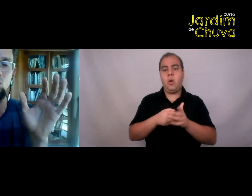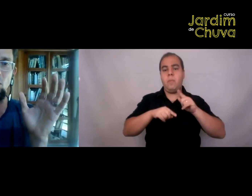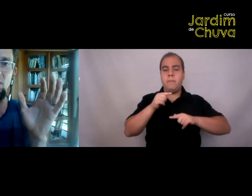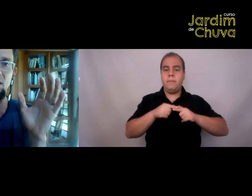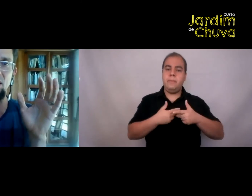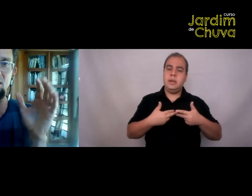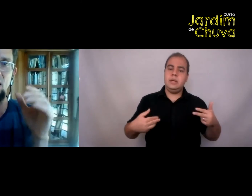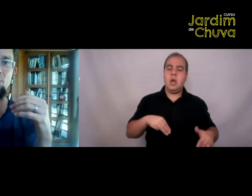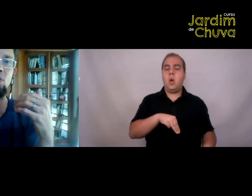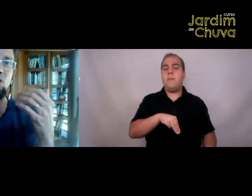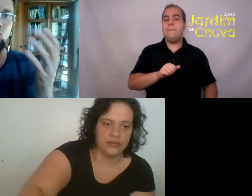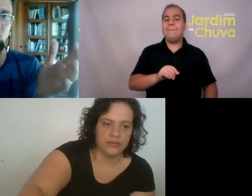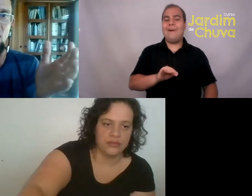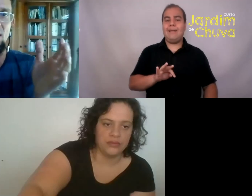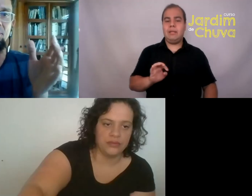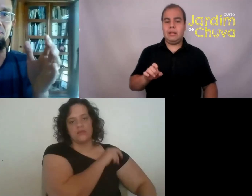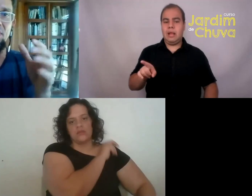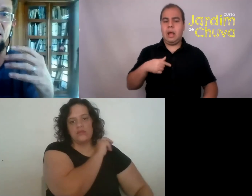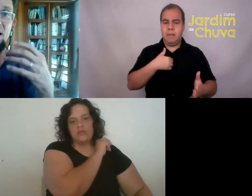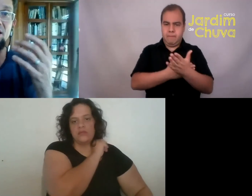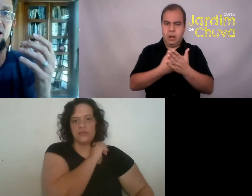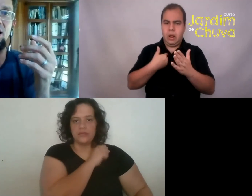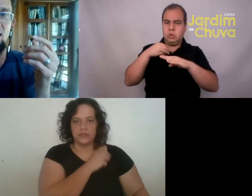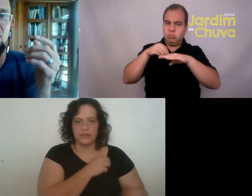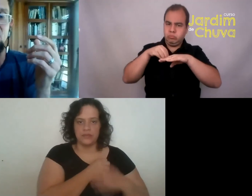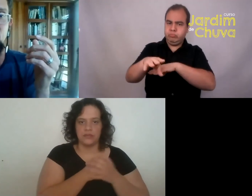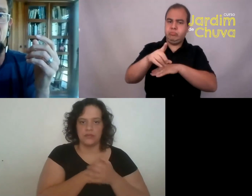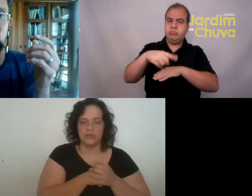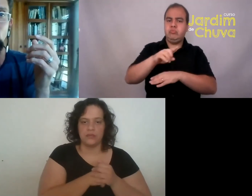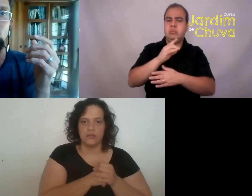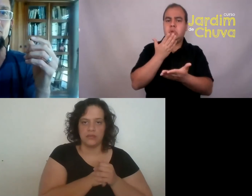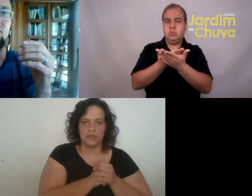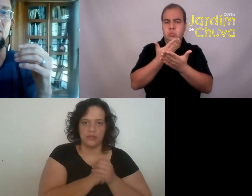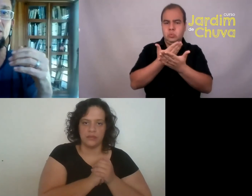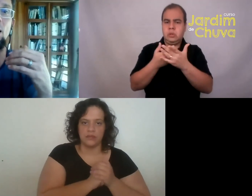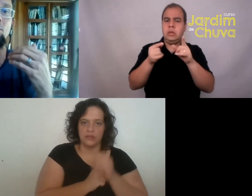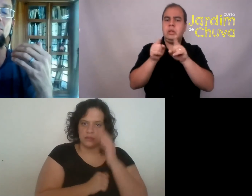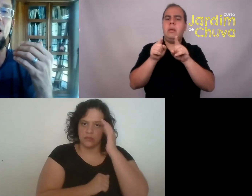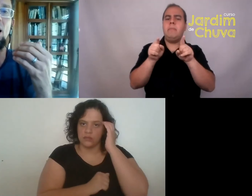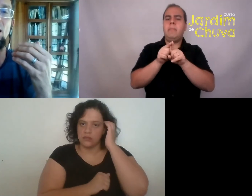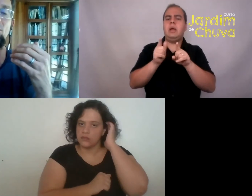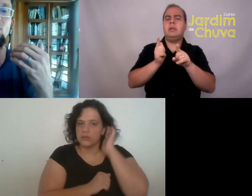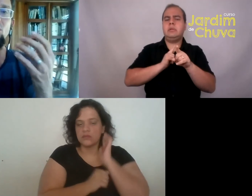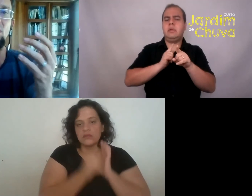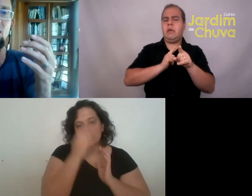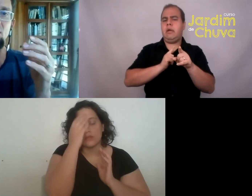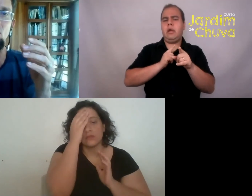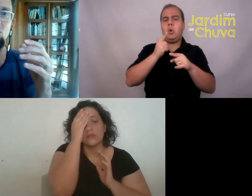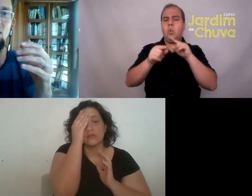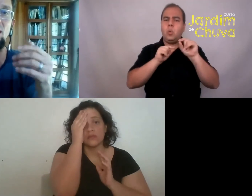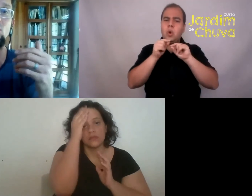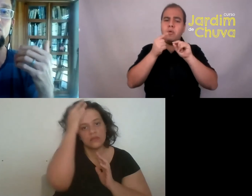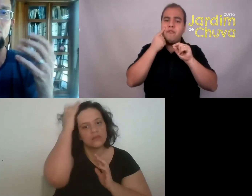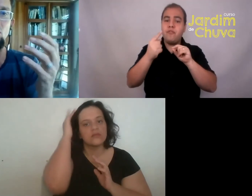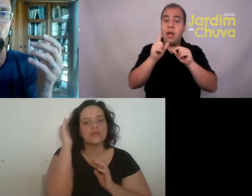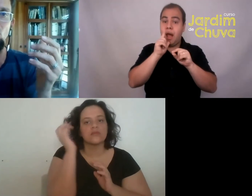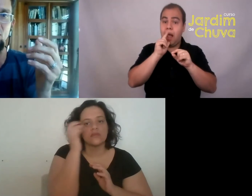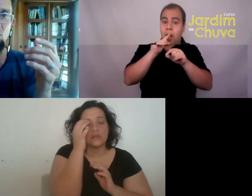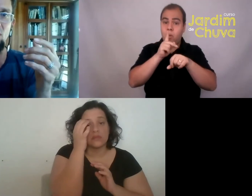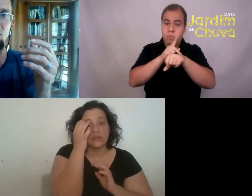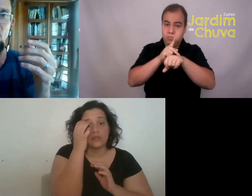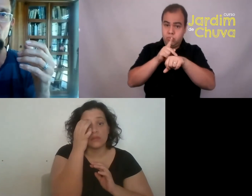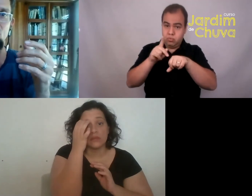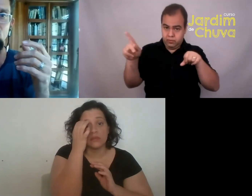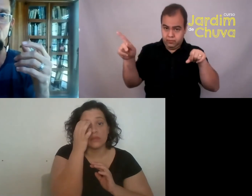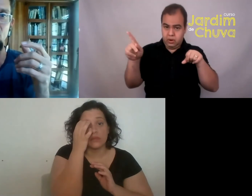vocês todos podem acessar e podem estudar esse aspecto da purificação, da redução da